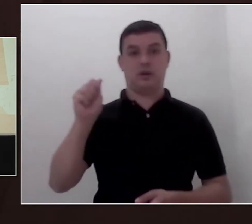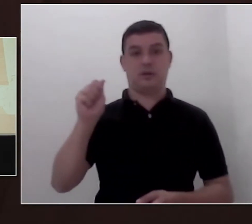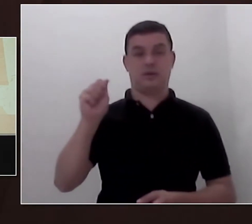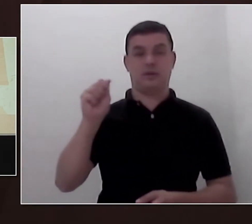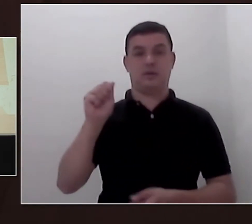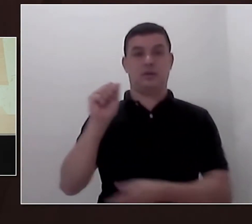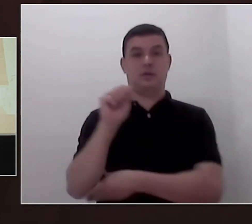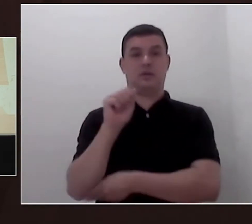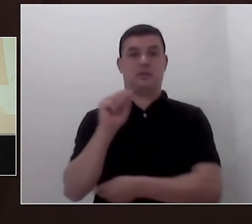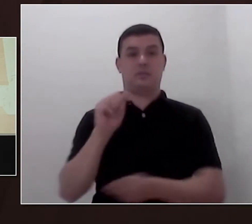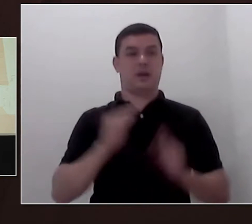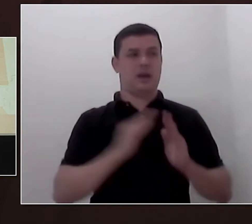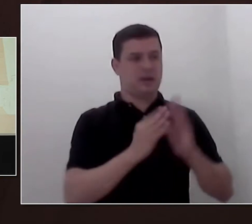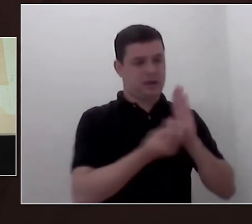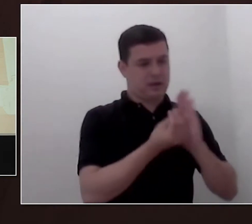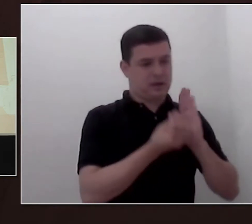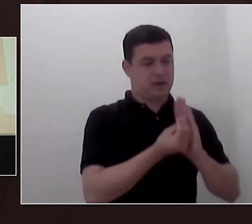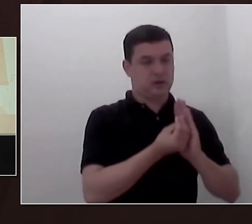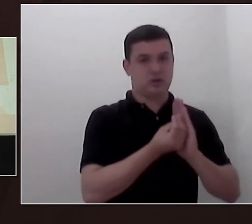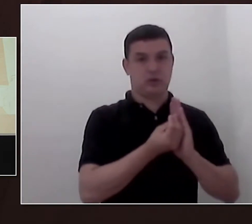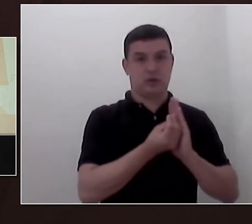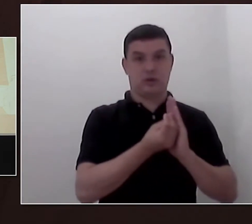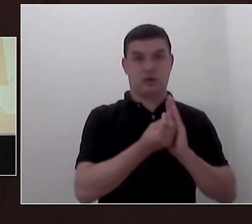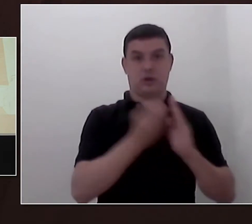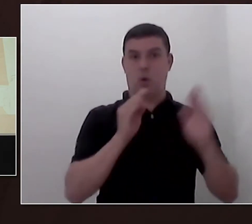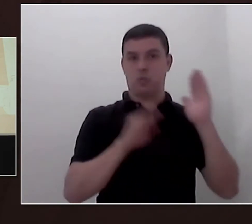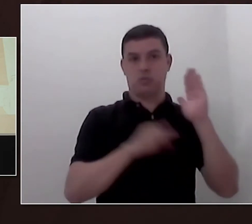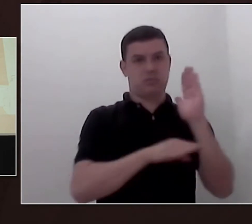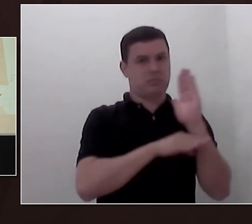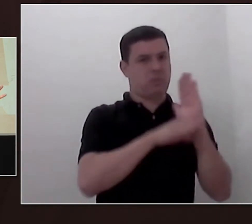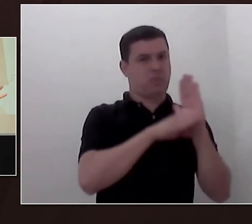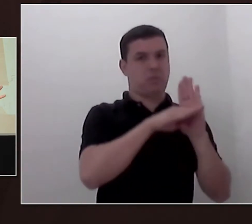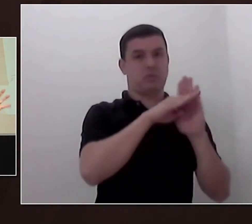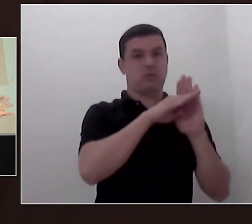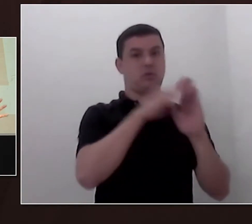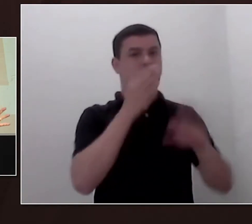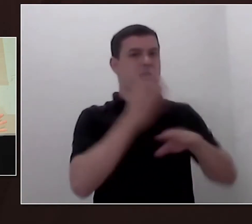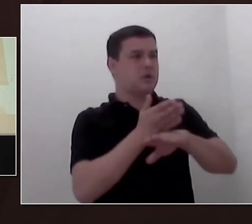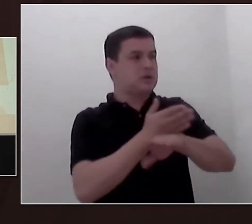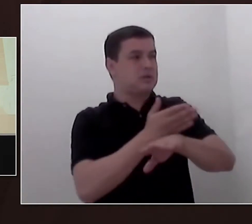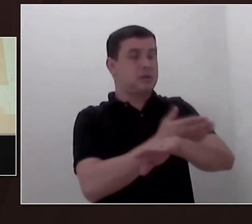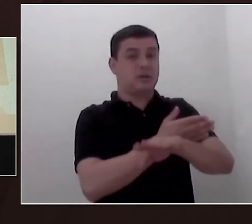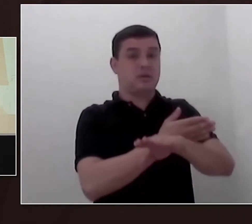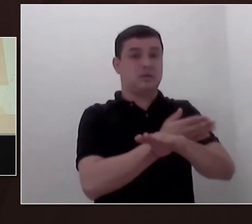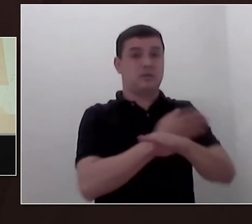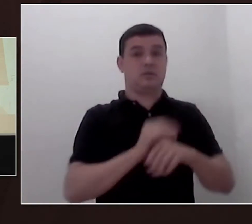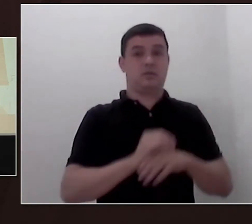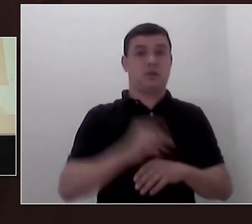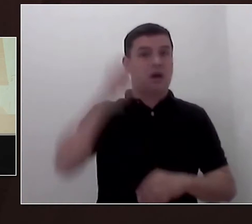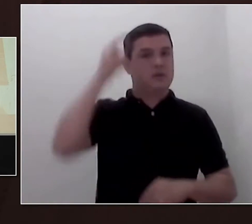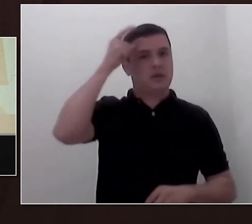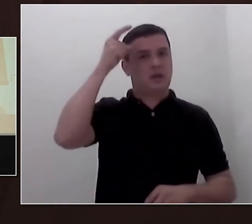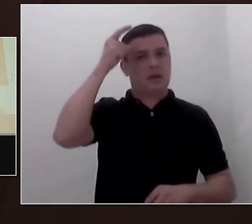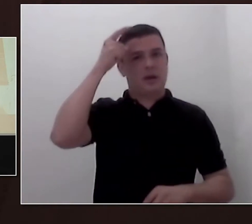igreja. Além da fascinação mundana, porque acabei de falar da fascinação do mundo, Vou falar um pouco